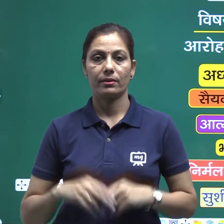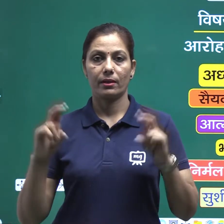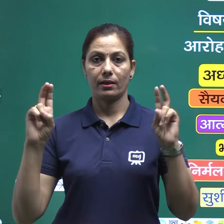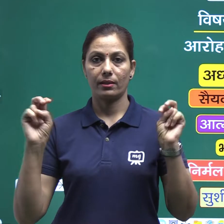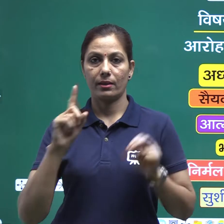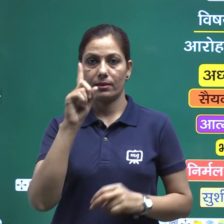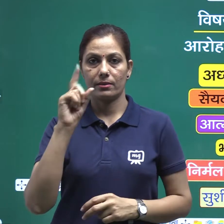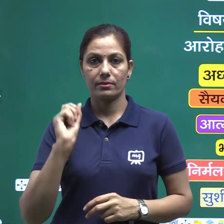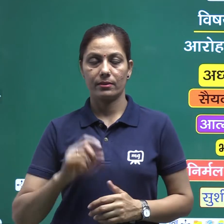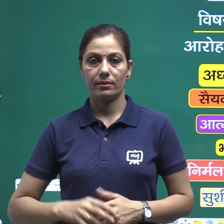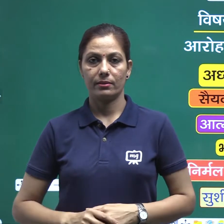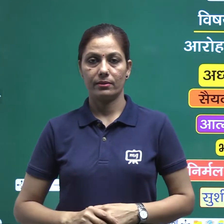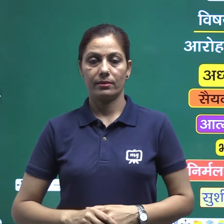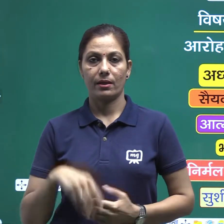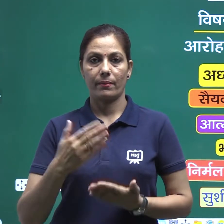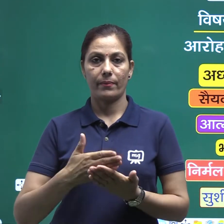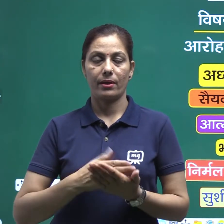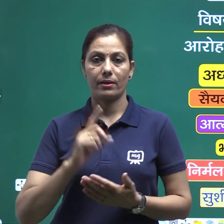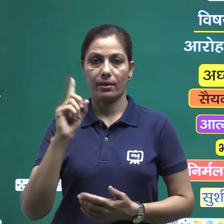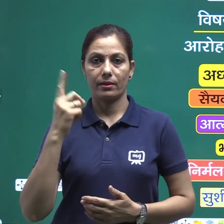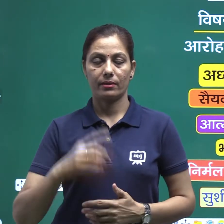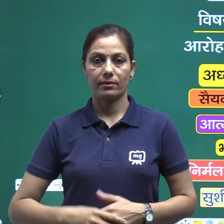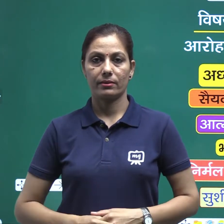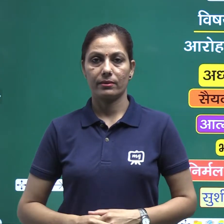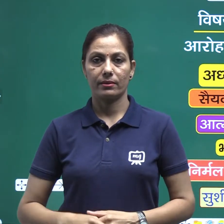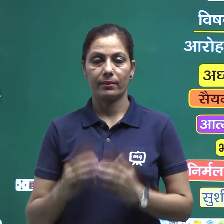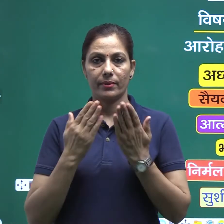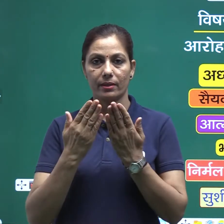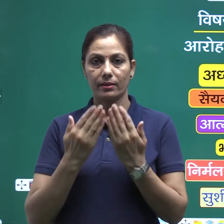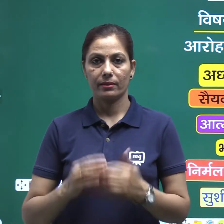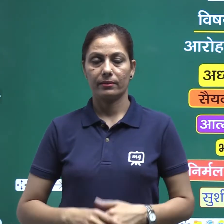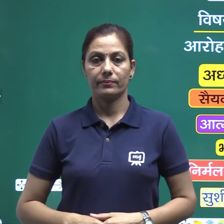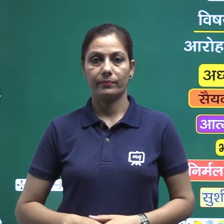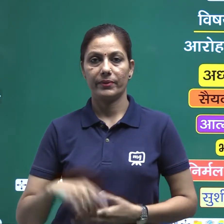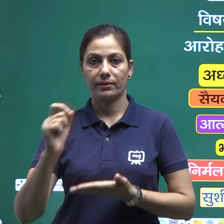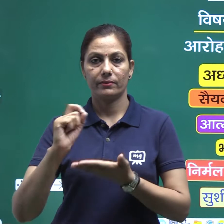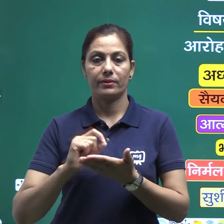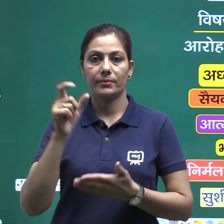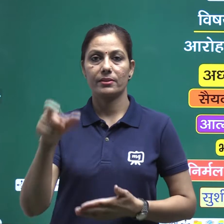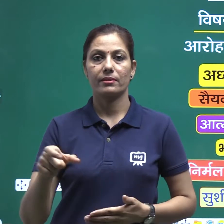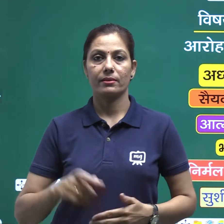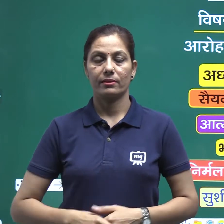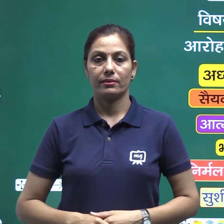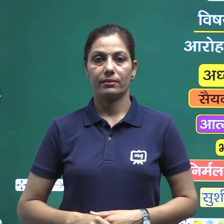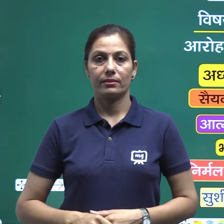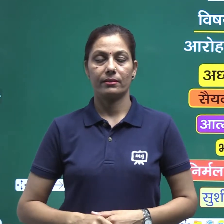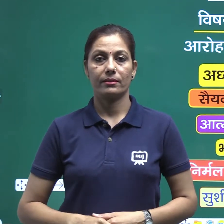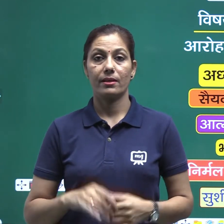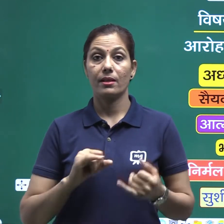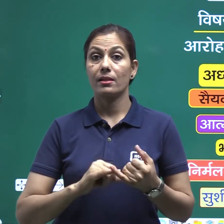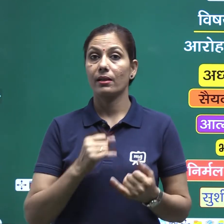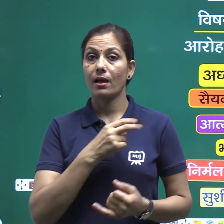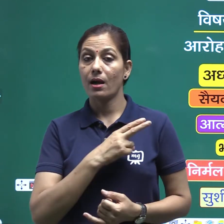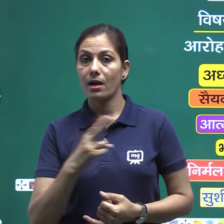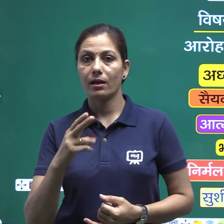अध्याय 10 का भाग 1 पढ़ेंगे। लेखक है सैयद